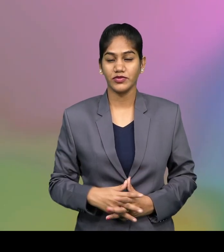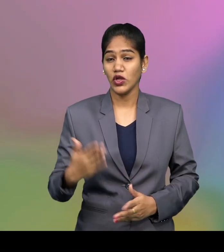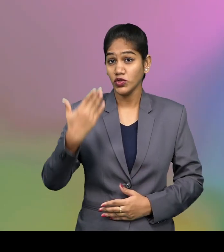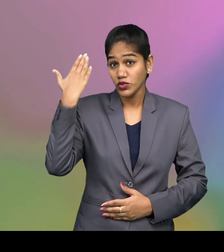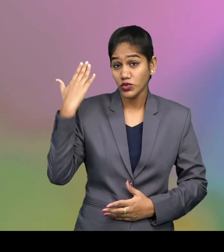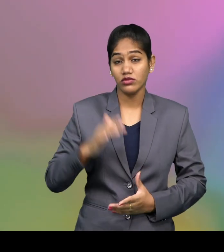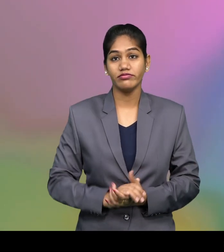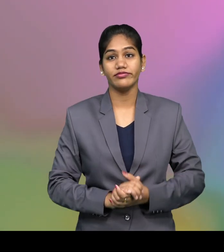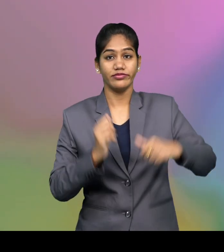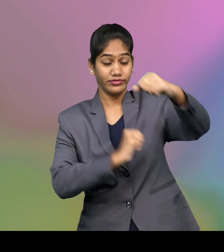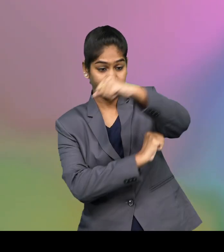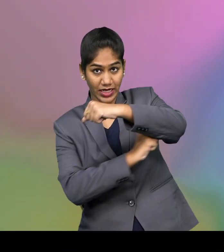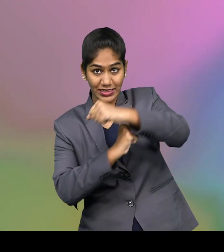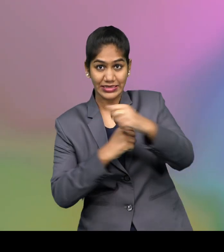బీహార్లోని బాగల్పూర్ జిల్లాలో